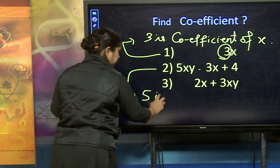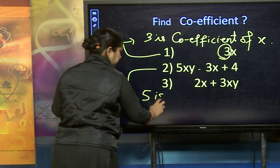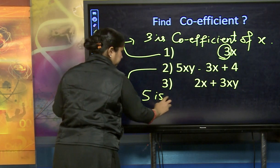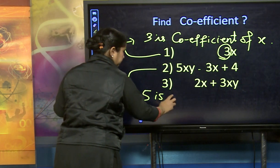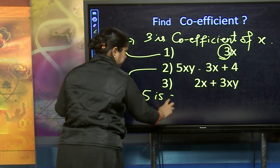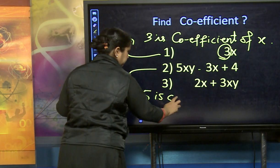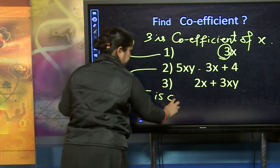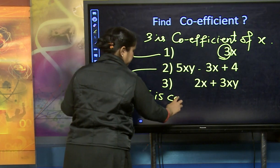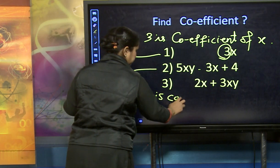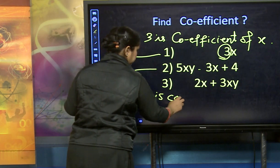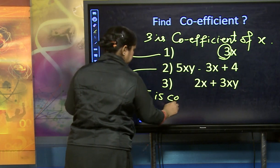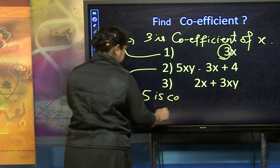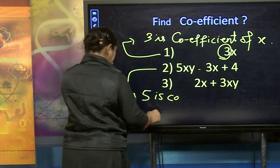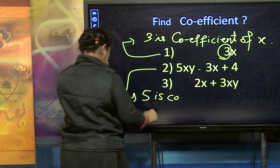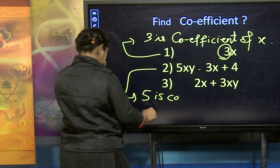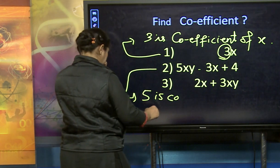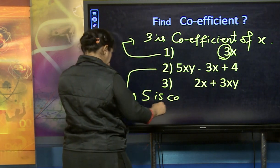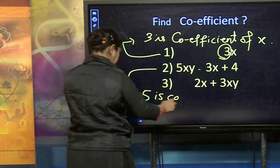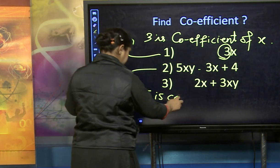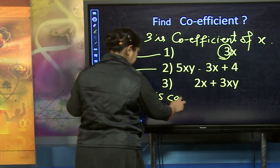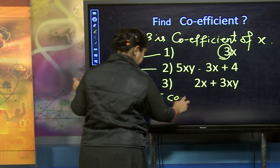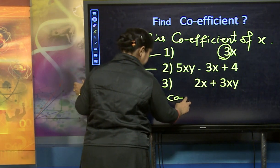25 यह को assistant है